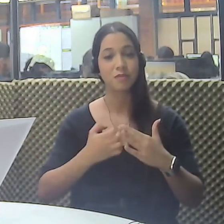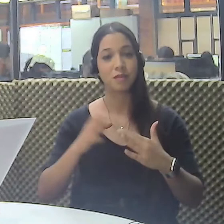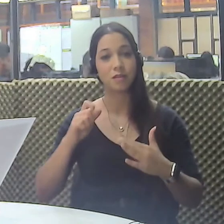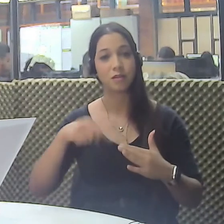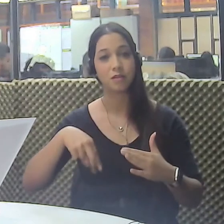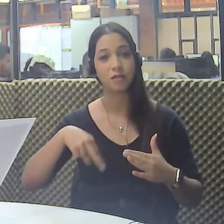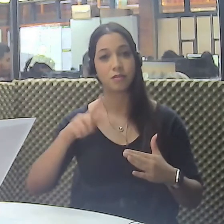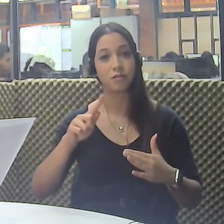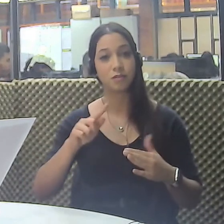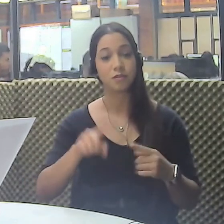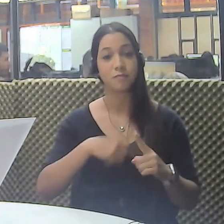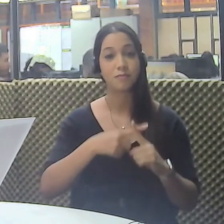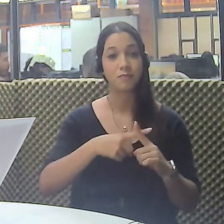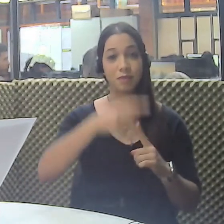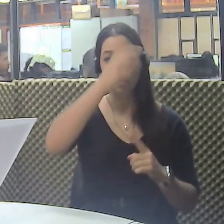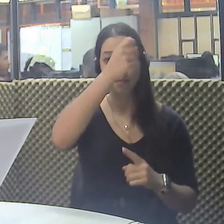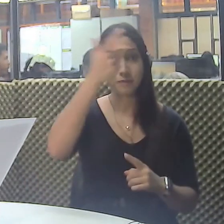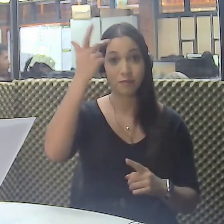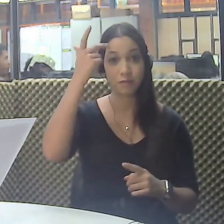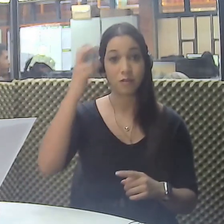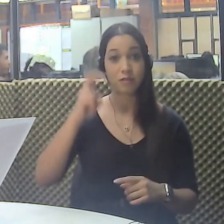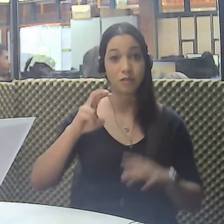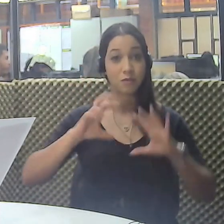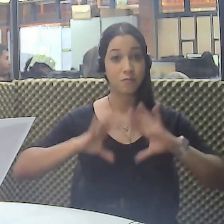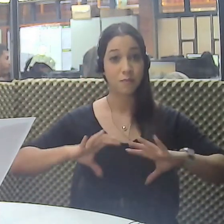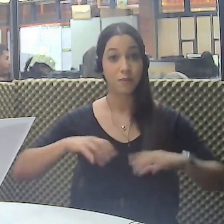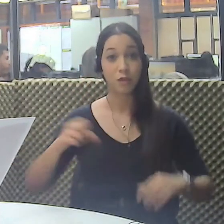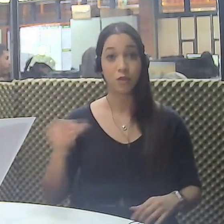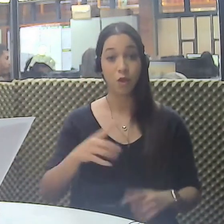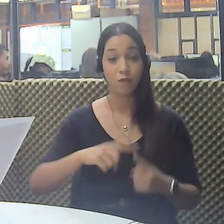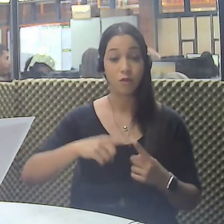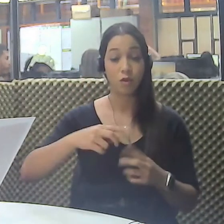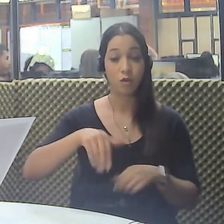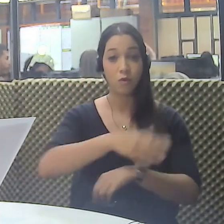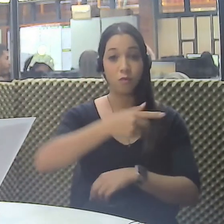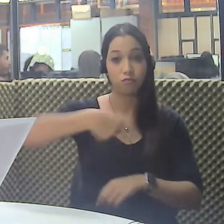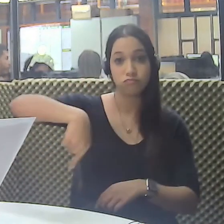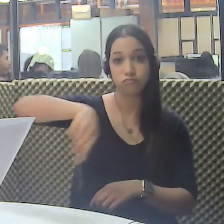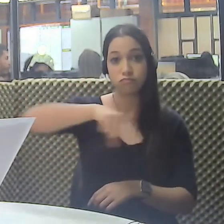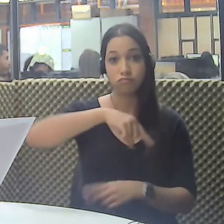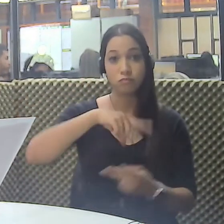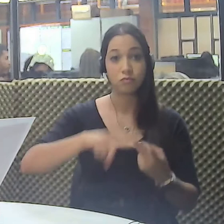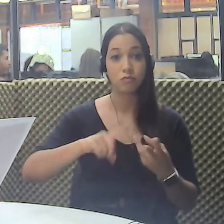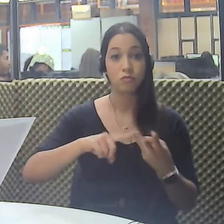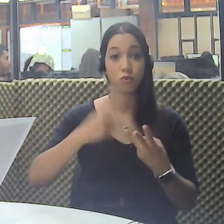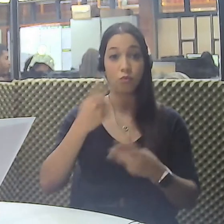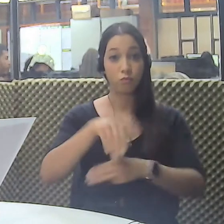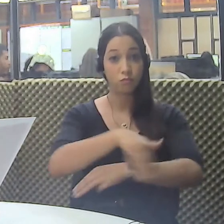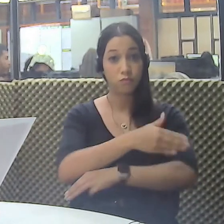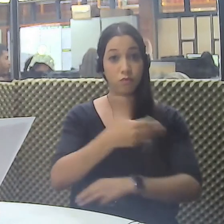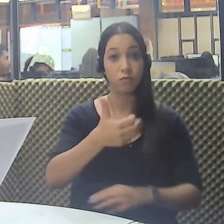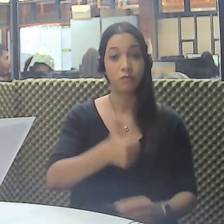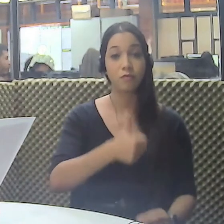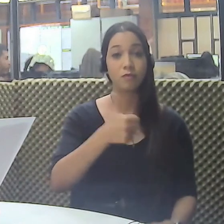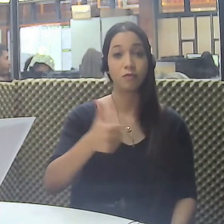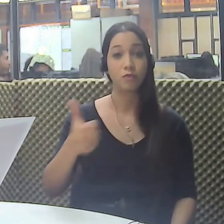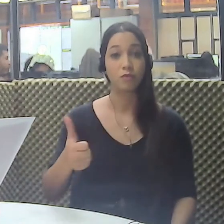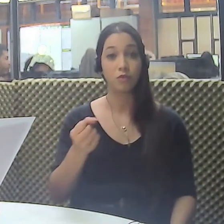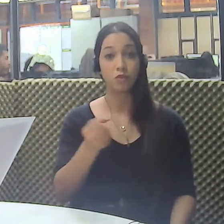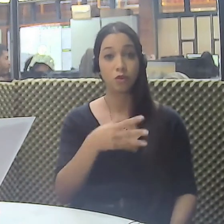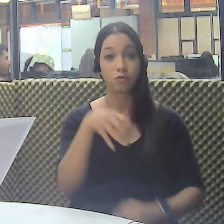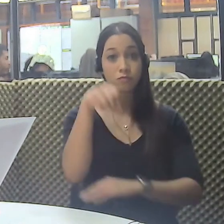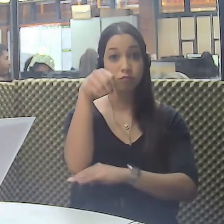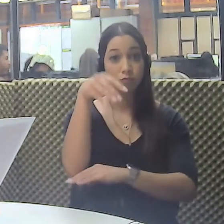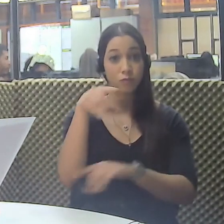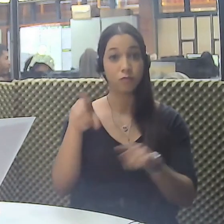ampliará a rede de iluminação em 5 praças, uma rotatória e uma via. Serão instalados 111 novos